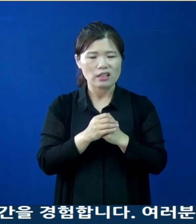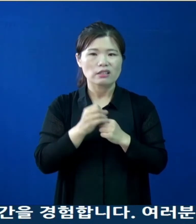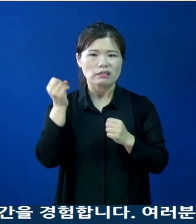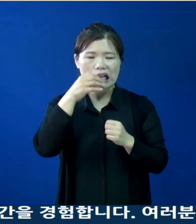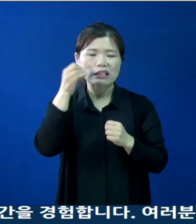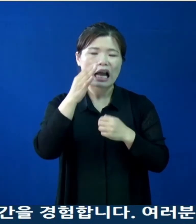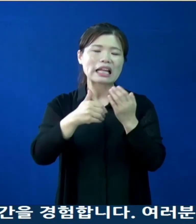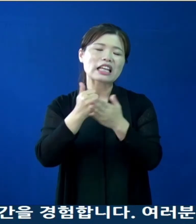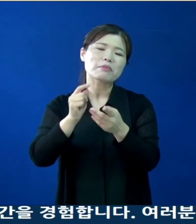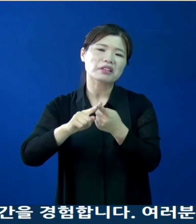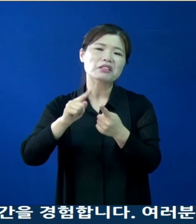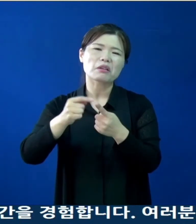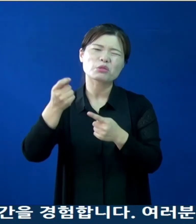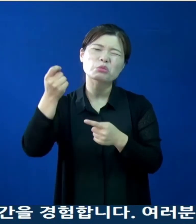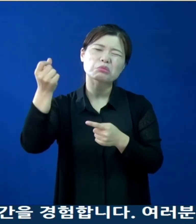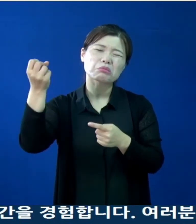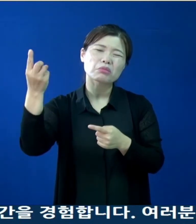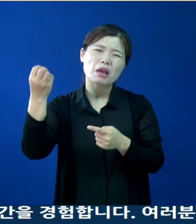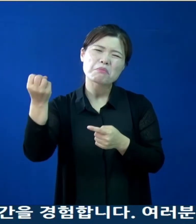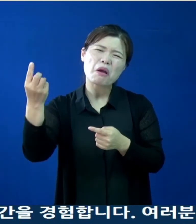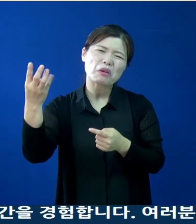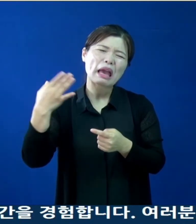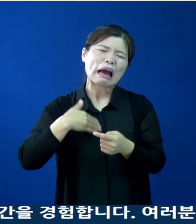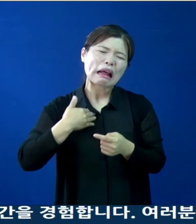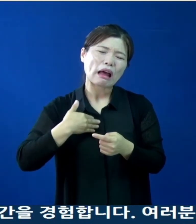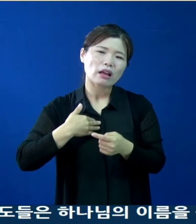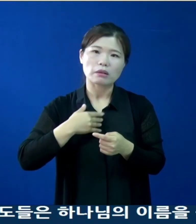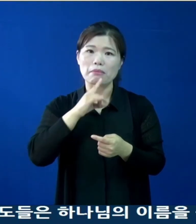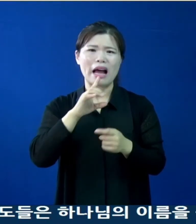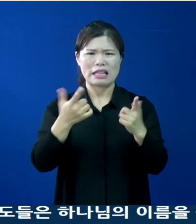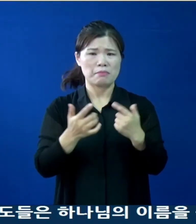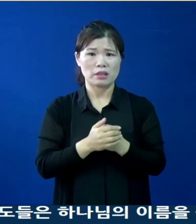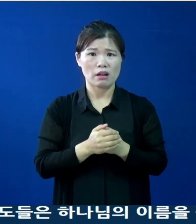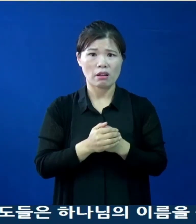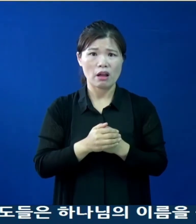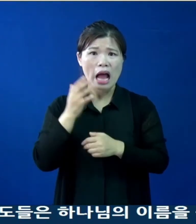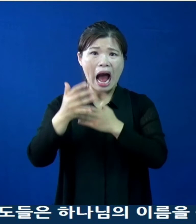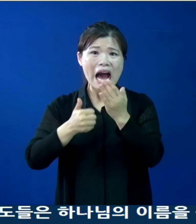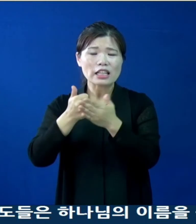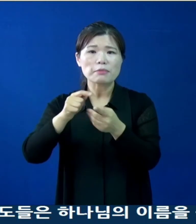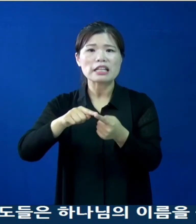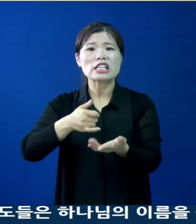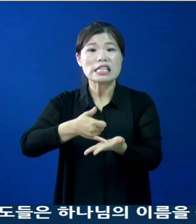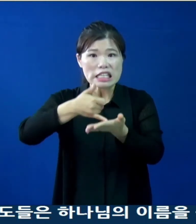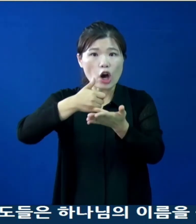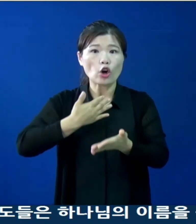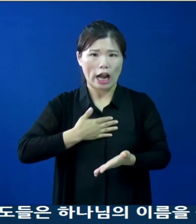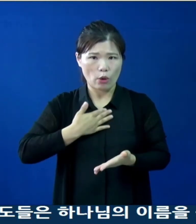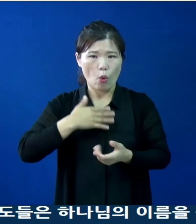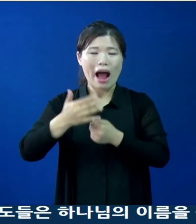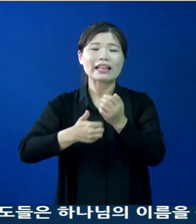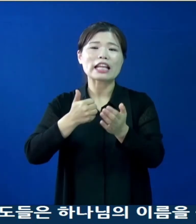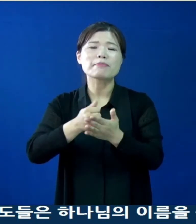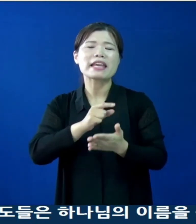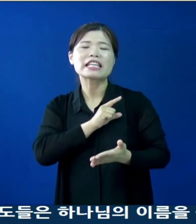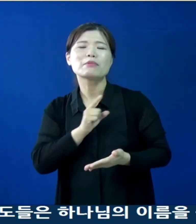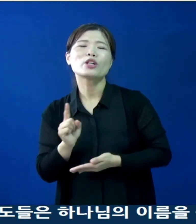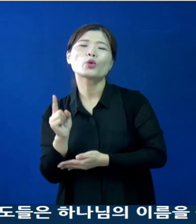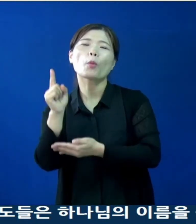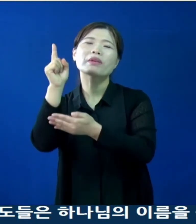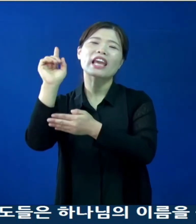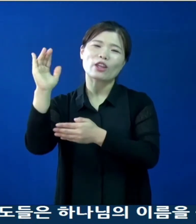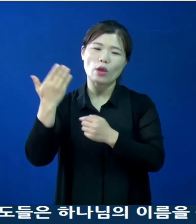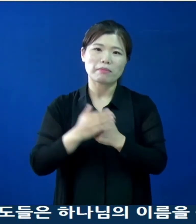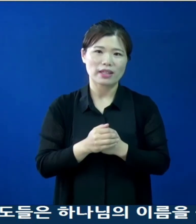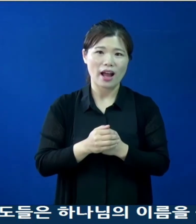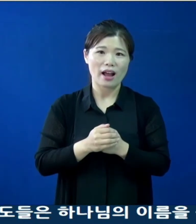아니라 하나님을 인격적으로 친밀하게 아는 자는 하나님의 이름을 높입니다. 하나님의 이름은